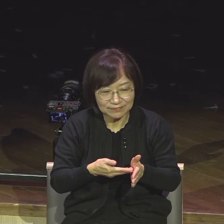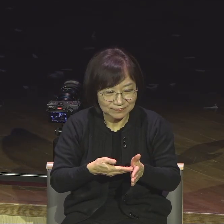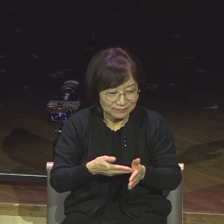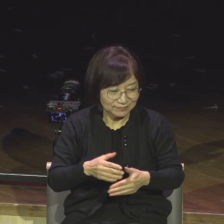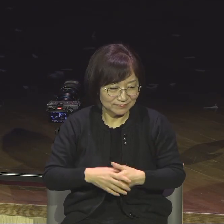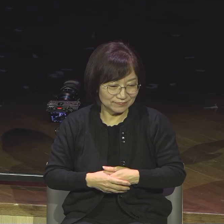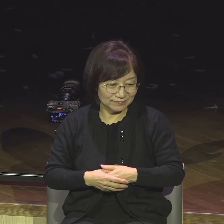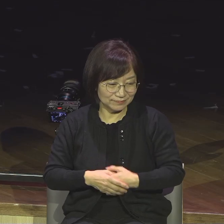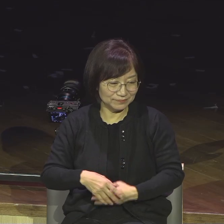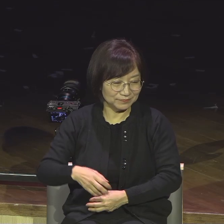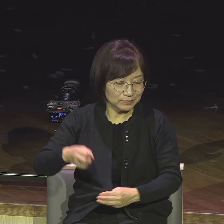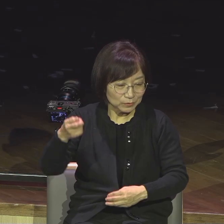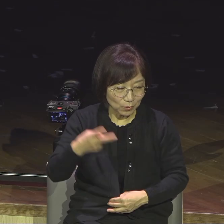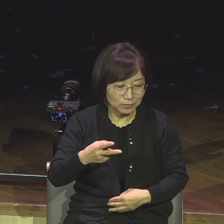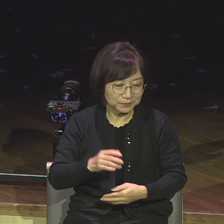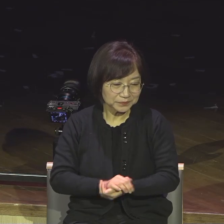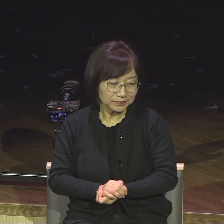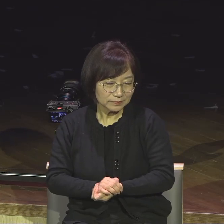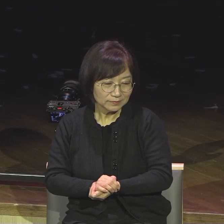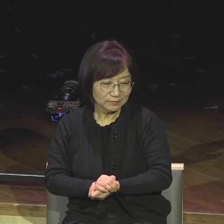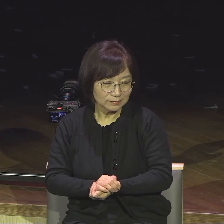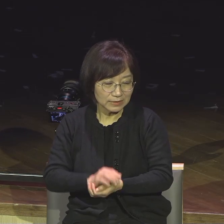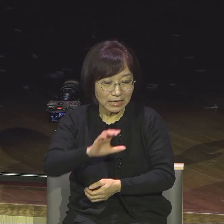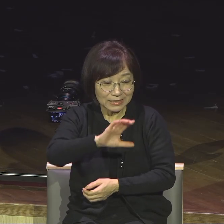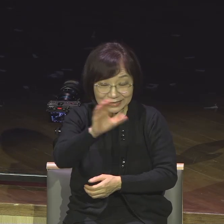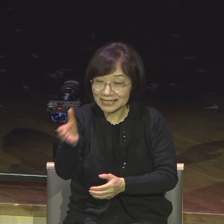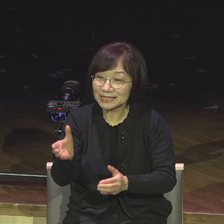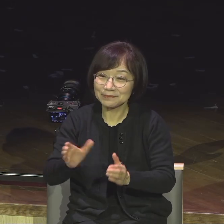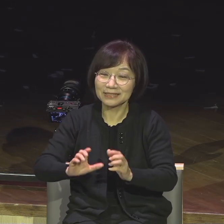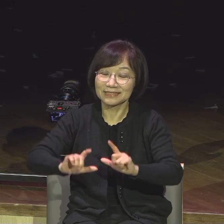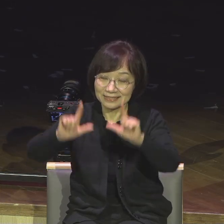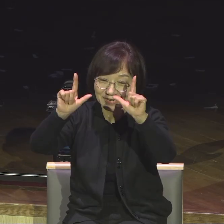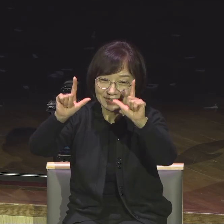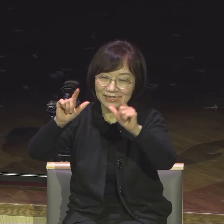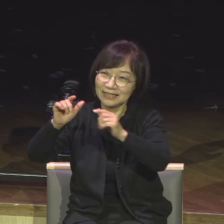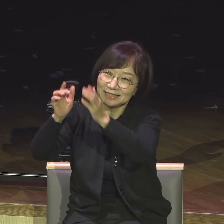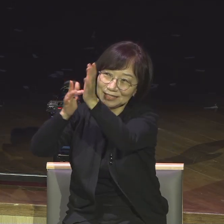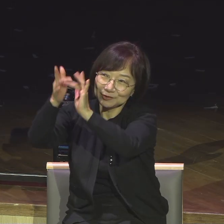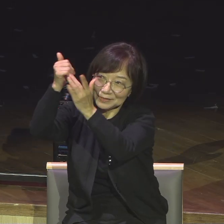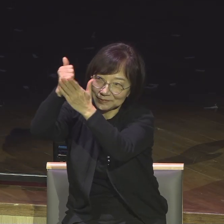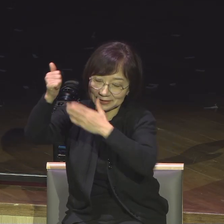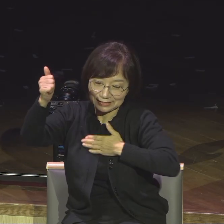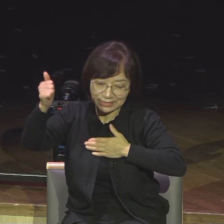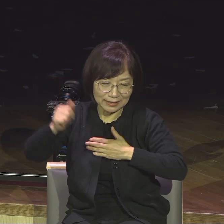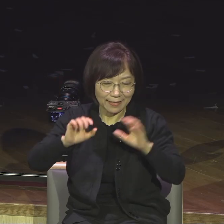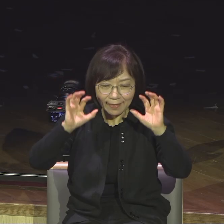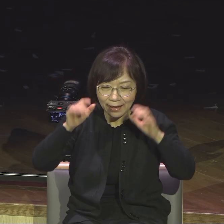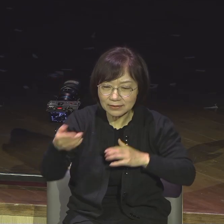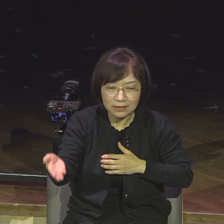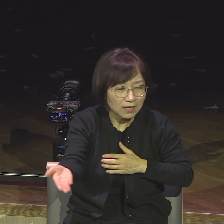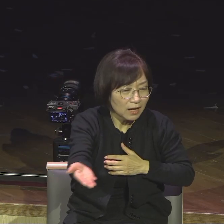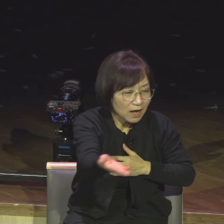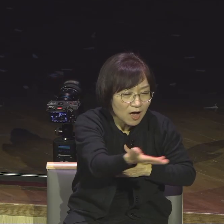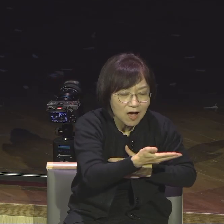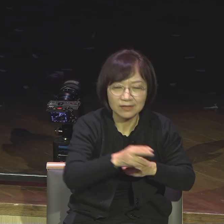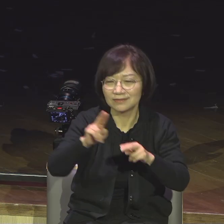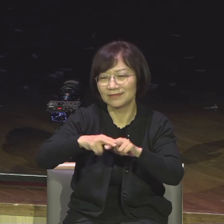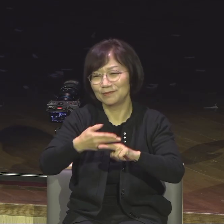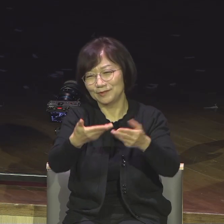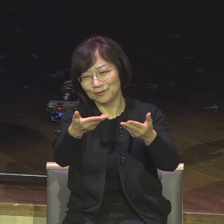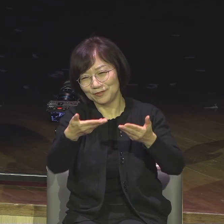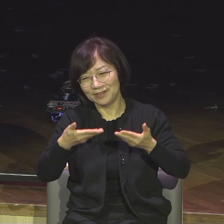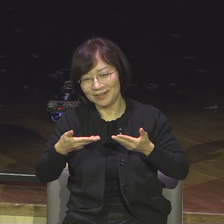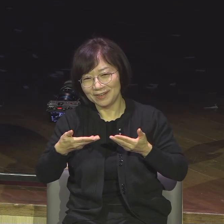예수님은 주님이 원하시는 그 아이들을 나에게 선물로 주셨단다. 나는